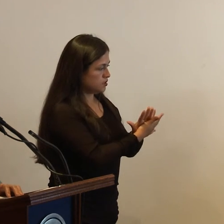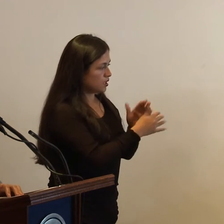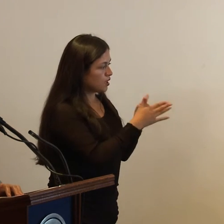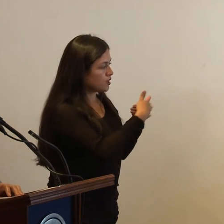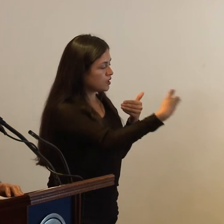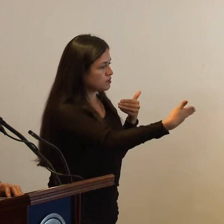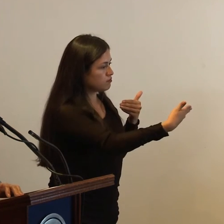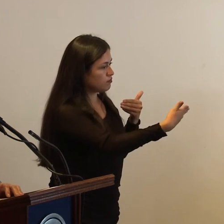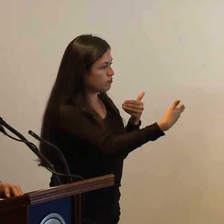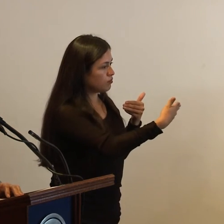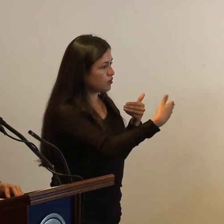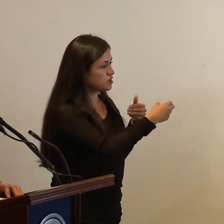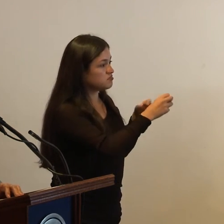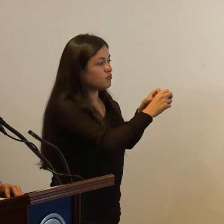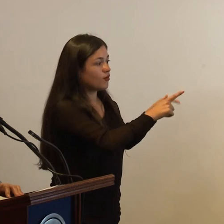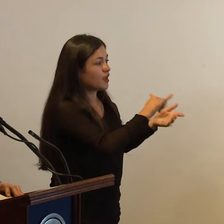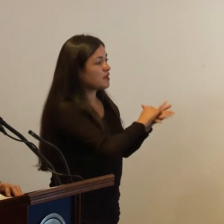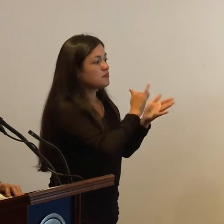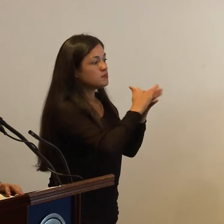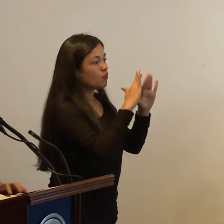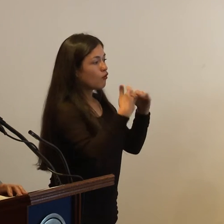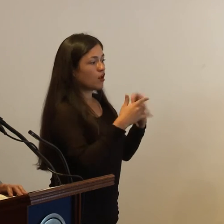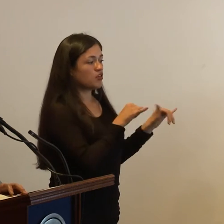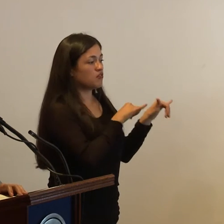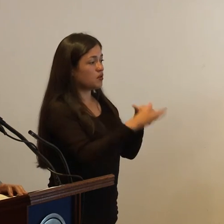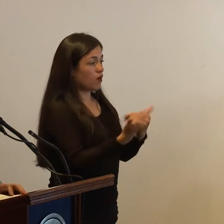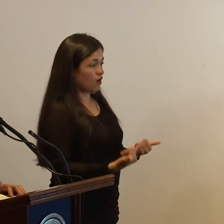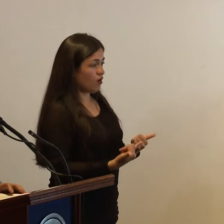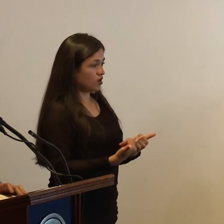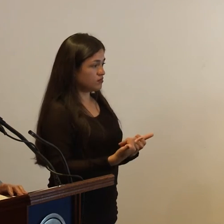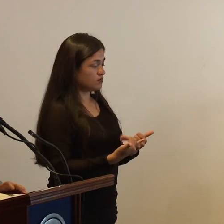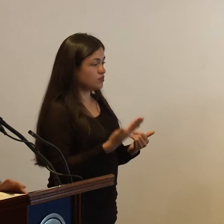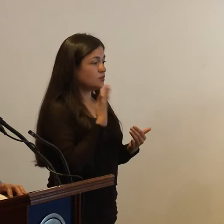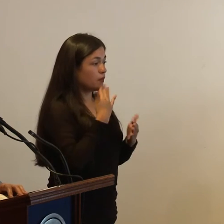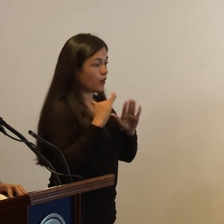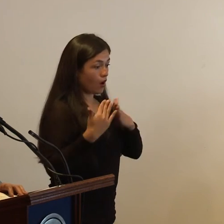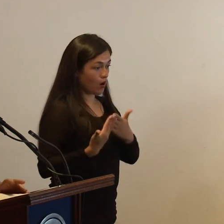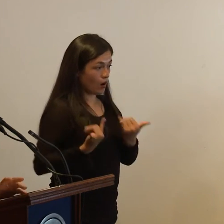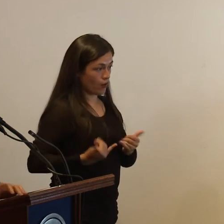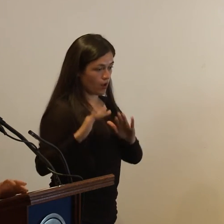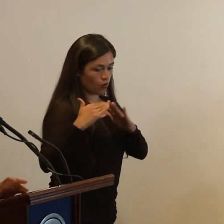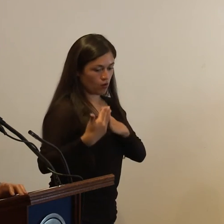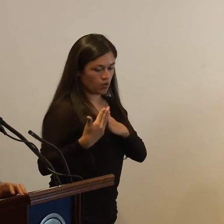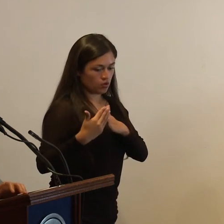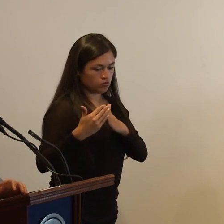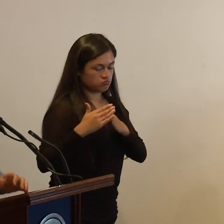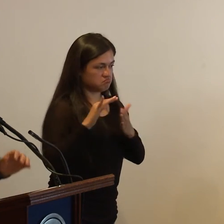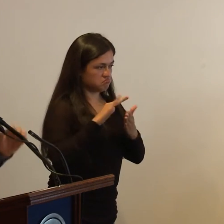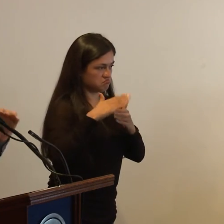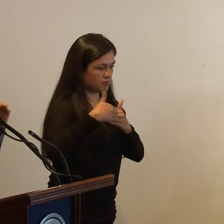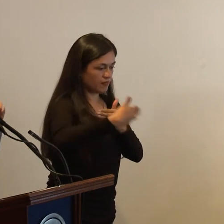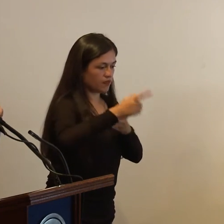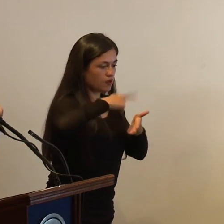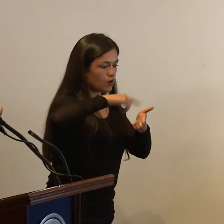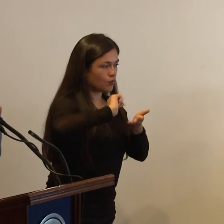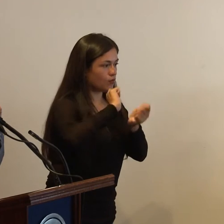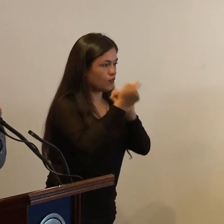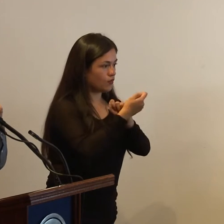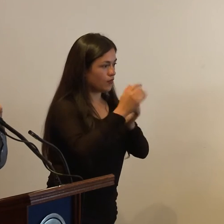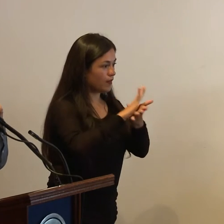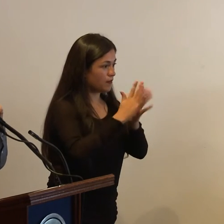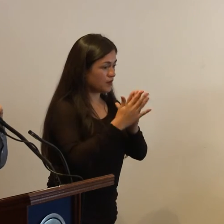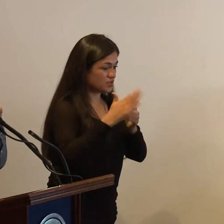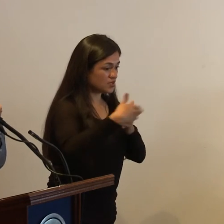vamos a poder mantener el mismo tipo de escuela que tenemos. O sea, ¿hasta dónde estas escuelas que tenemos nos van a